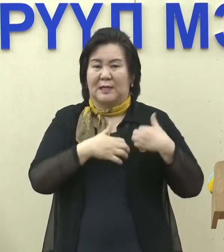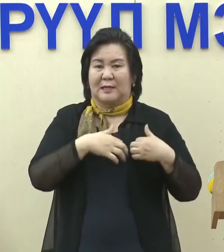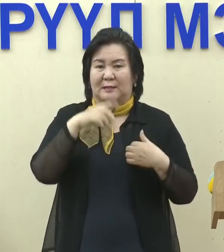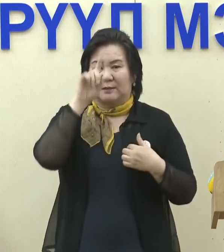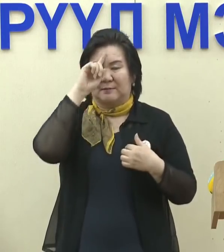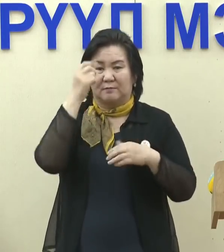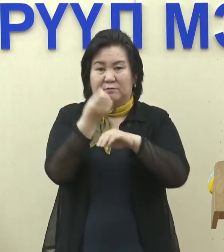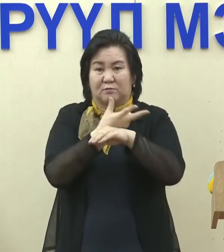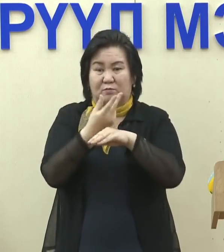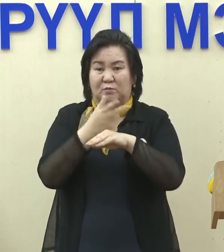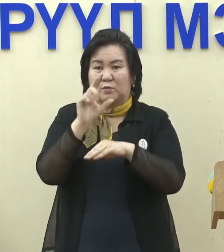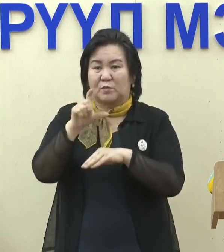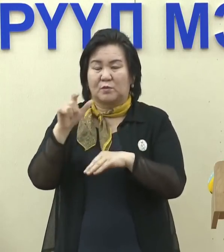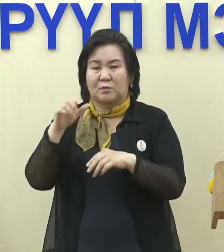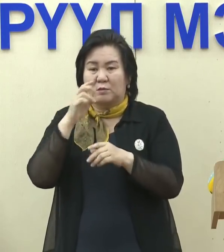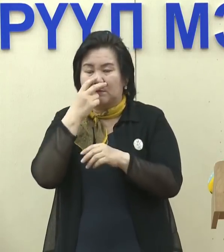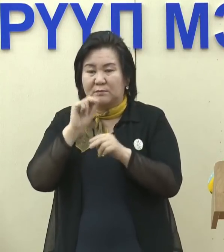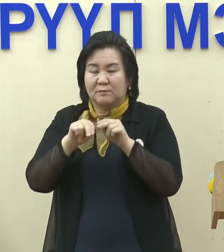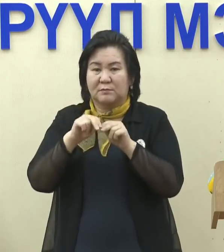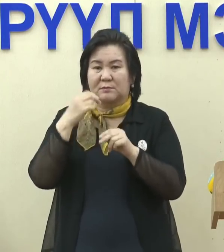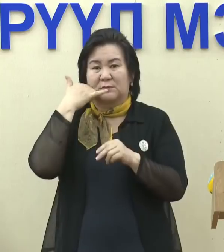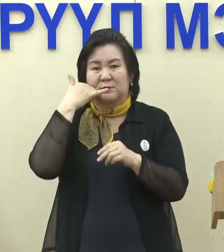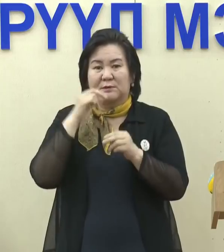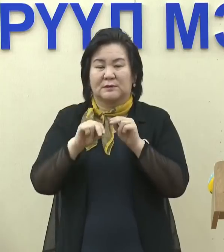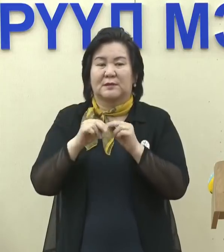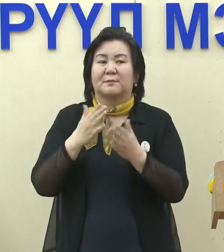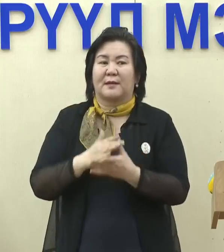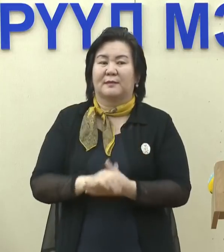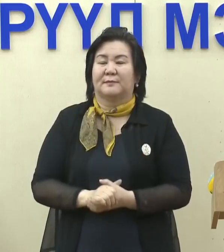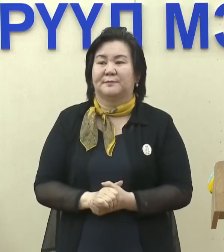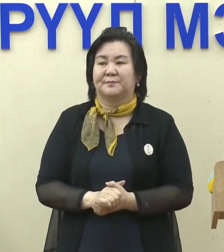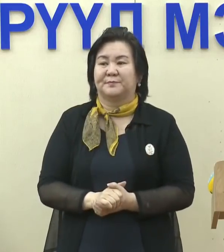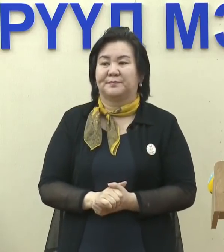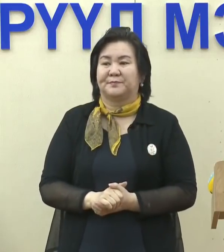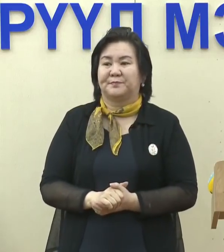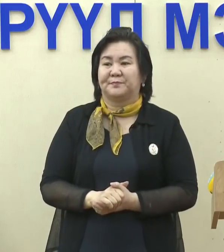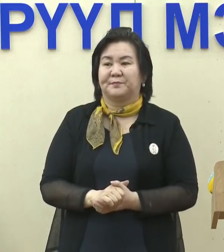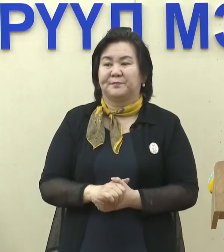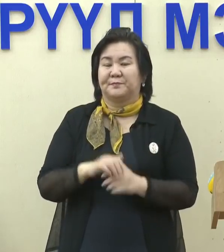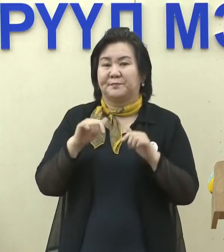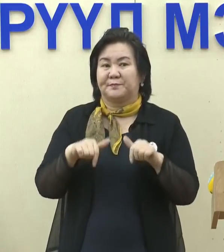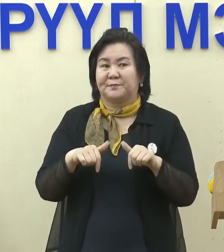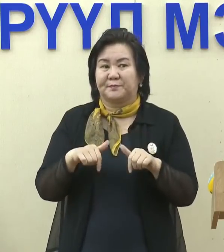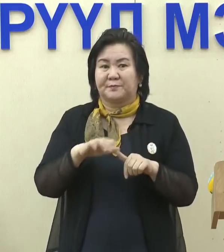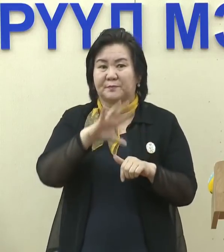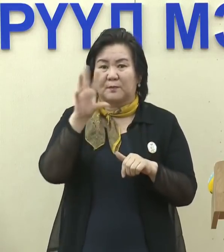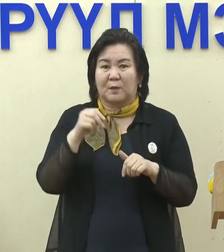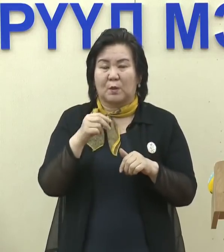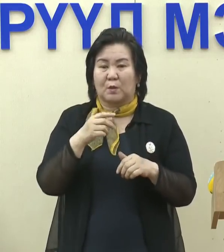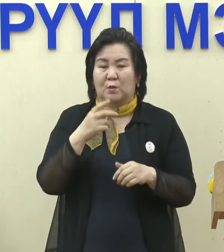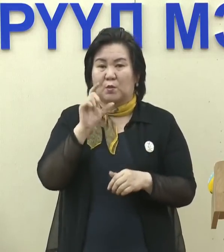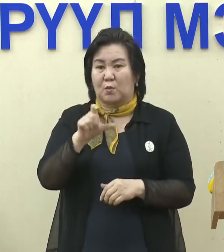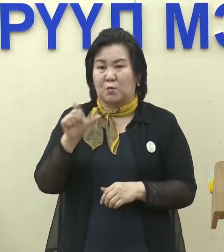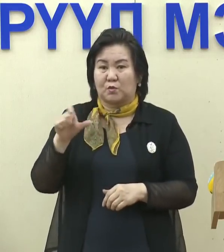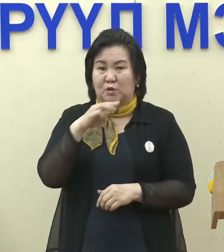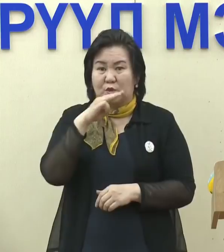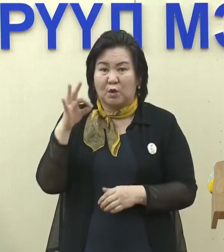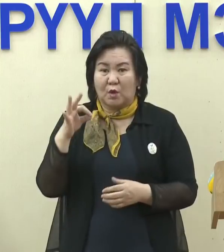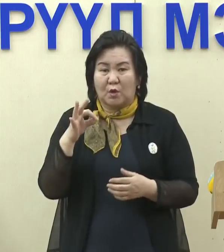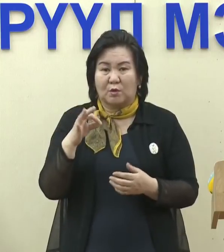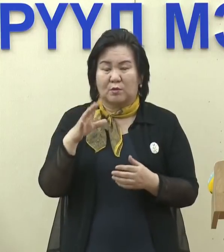дуудлагынхаа дуудлагандаа бол хяналтаа хийгээд ингэ явж байна. За ерөнхийдөө бол түргэн тусламжийн дуудлагын тоо бол